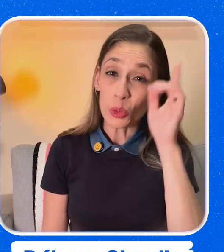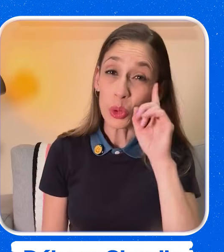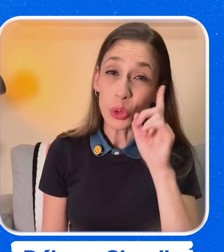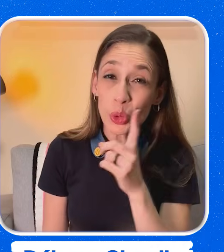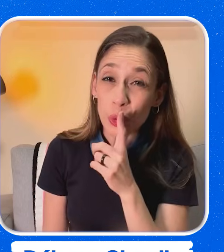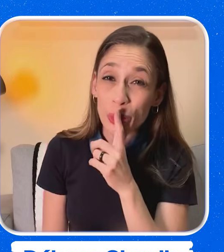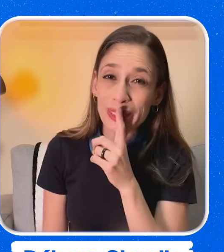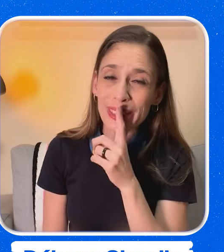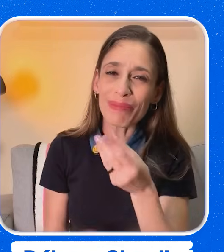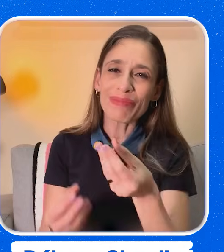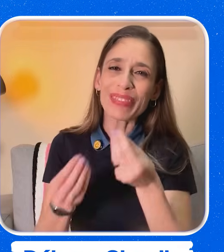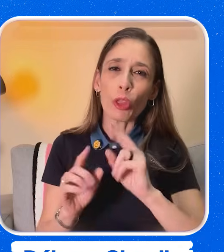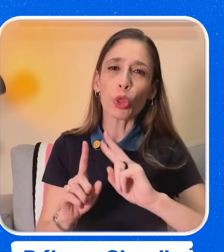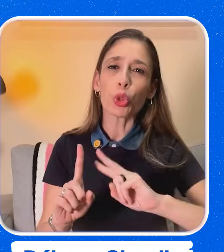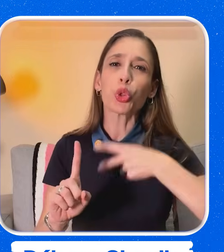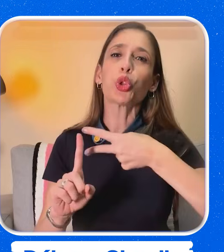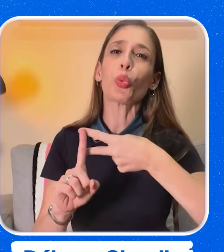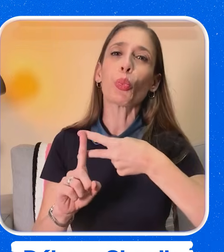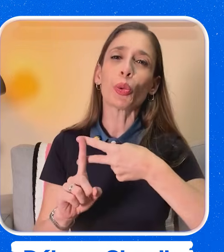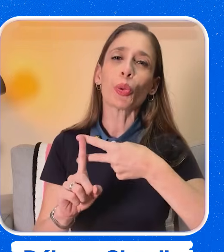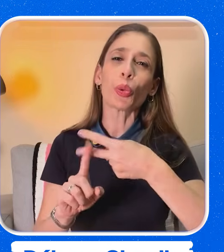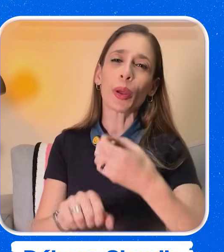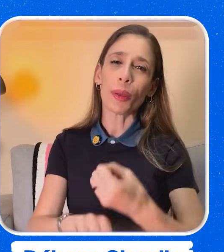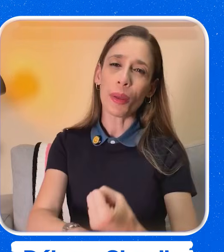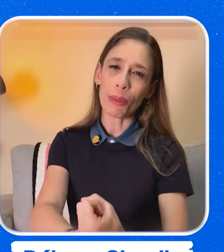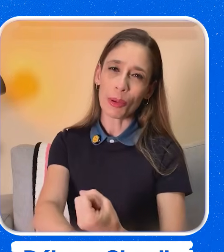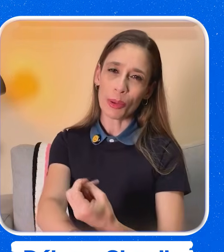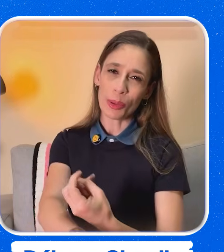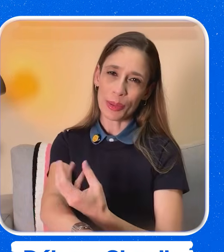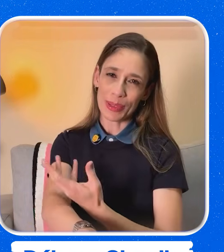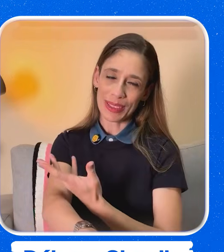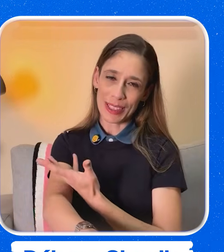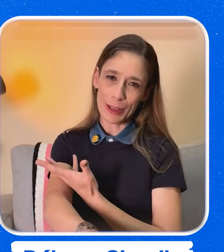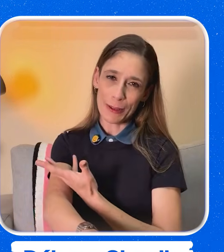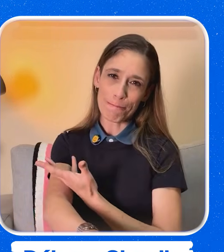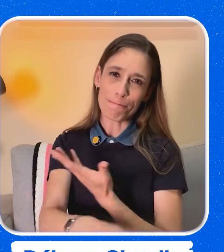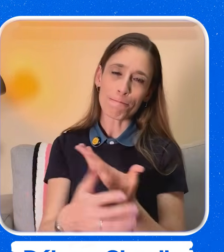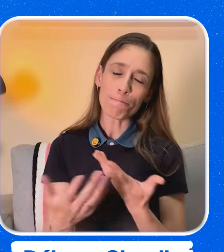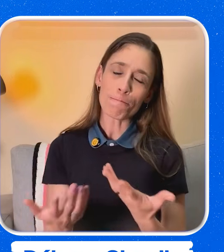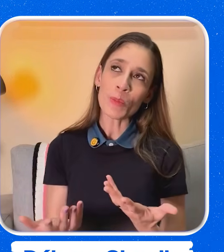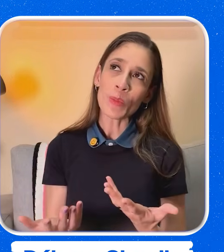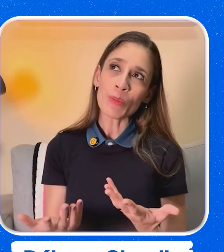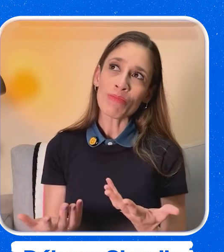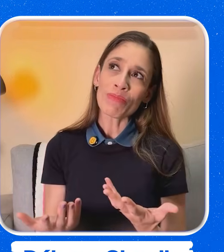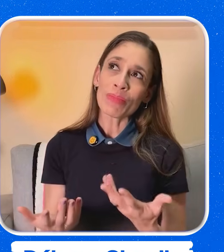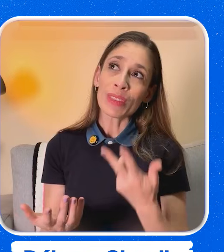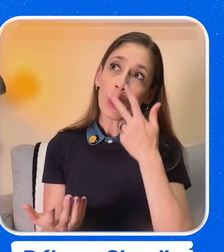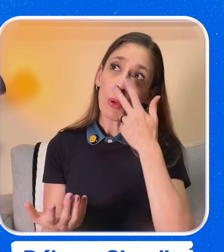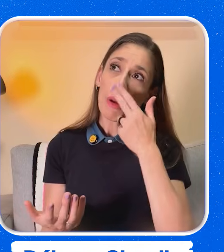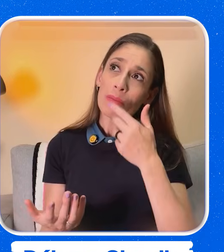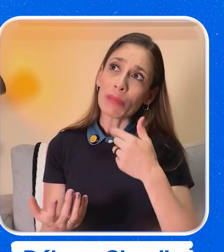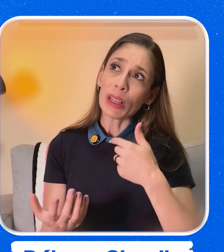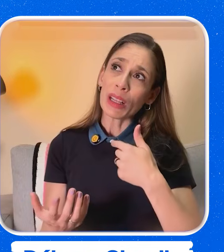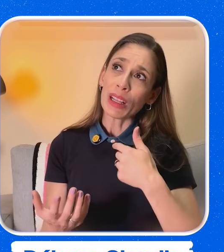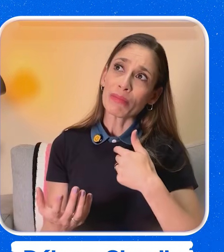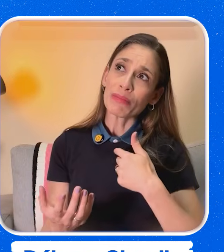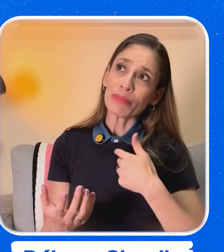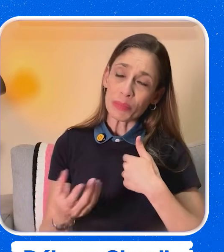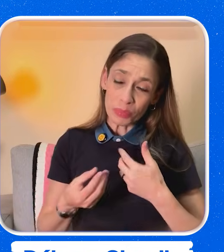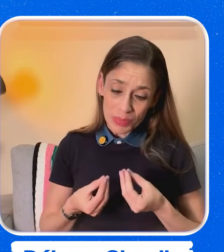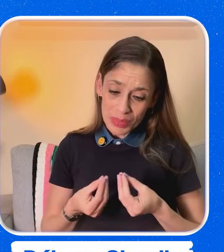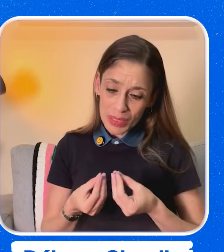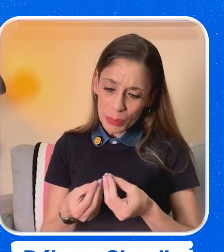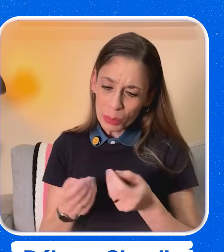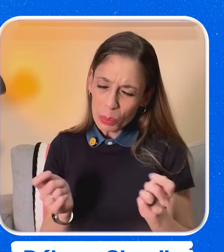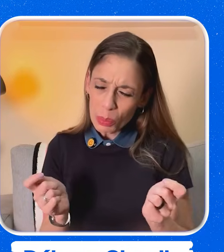é o dobro de emoção, porque eu possibilitei aquela pessoa a